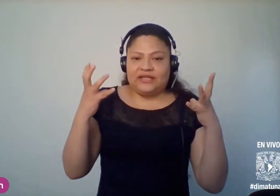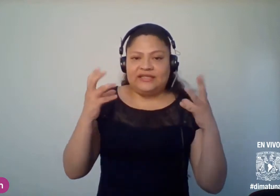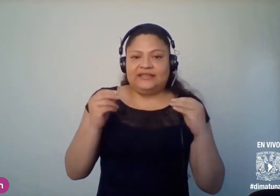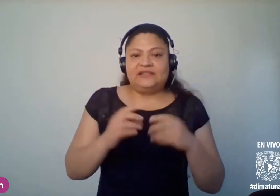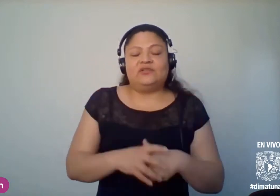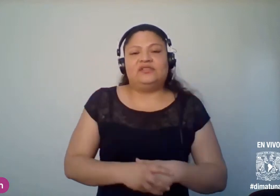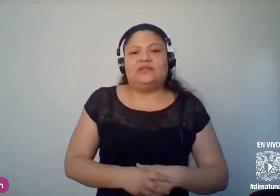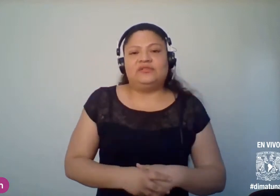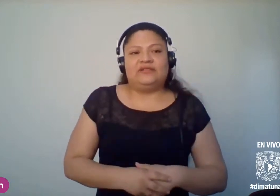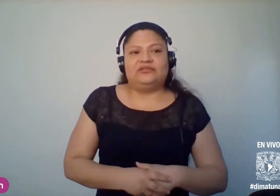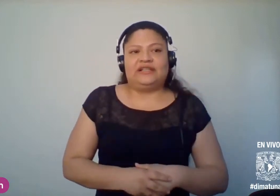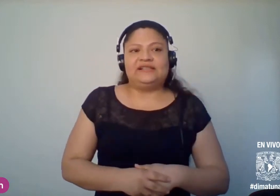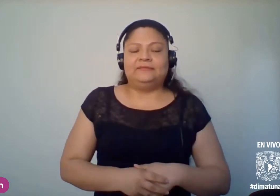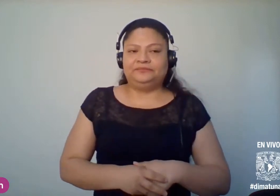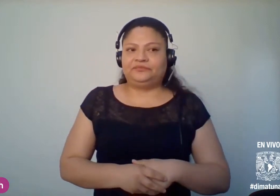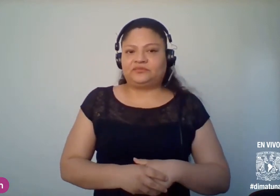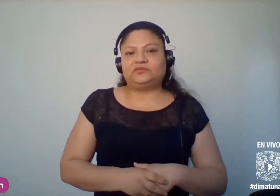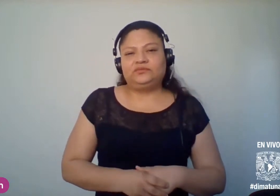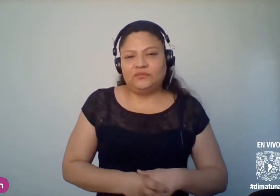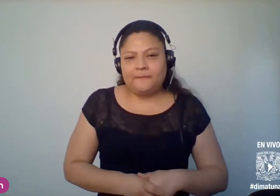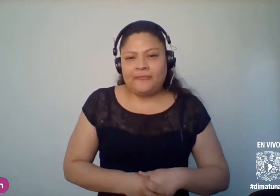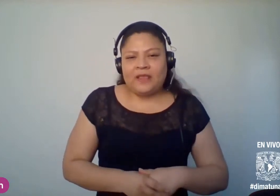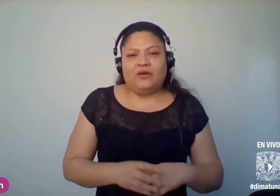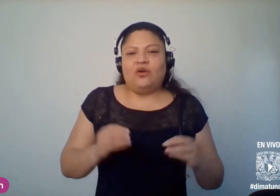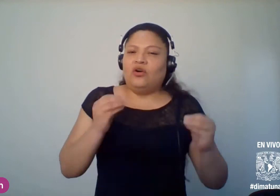inflan los cachetes o se usan